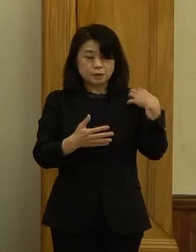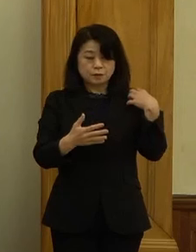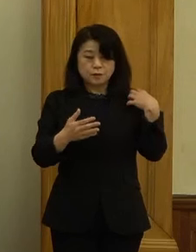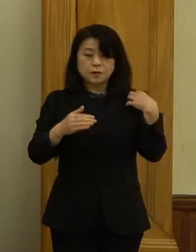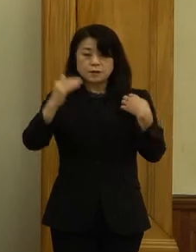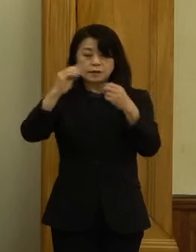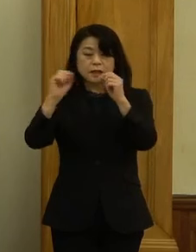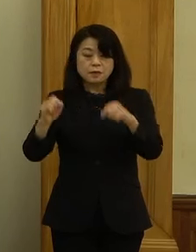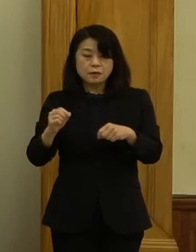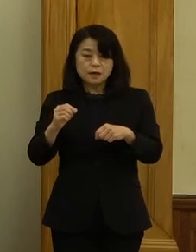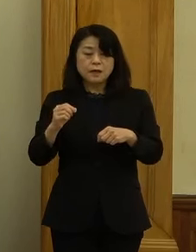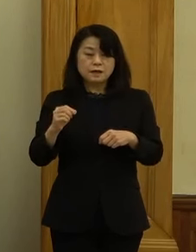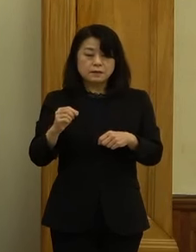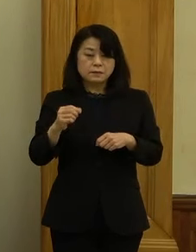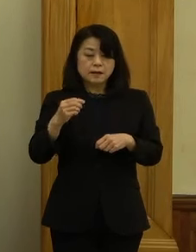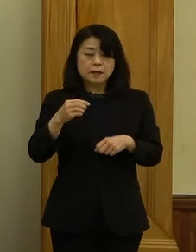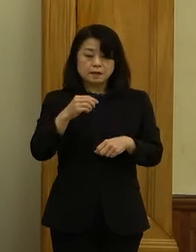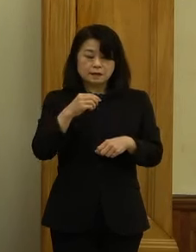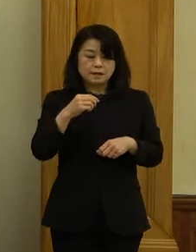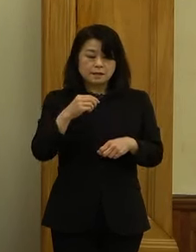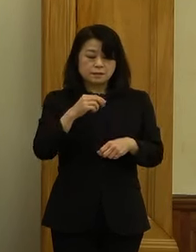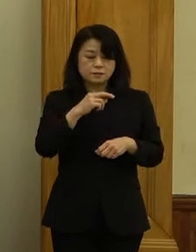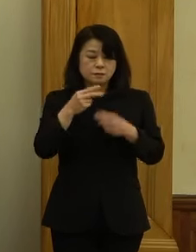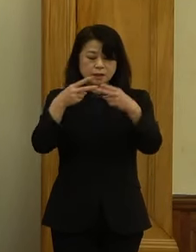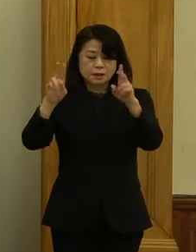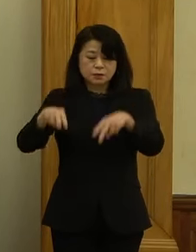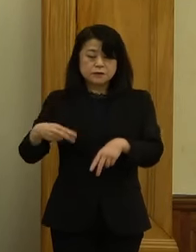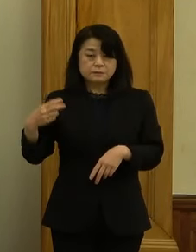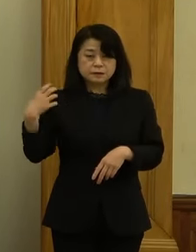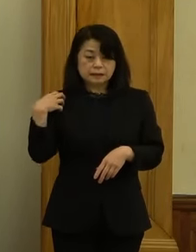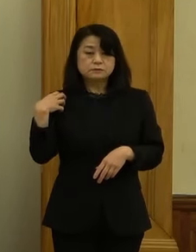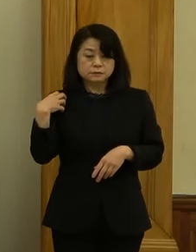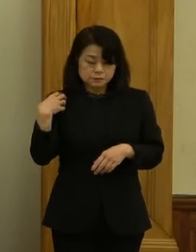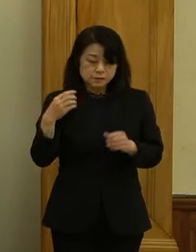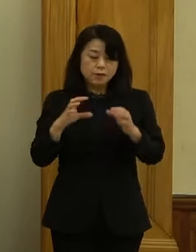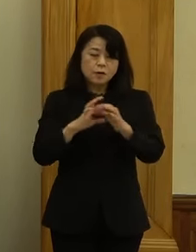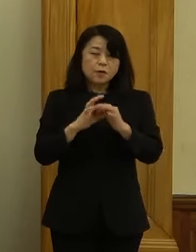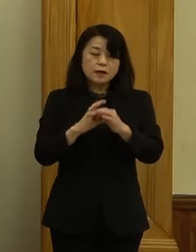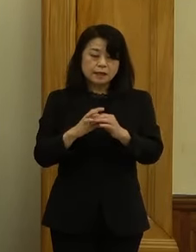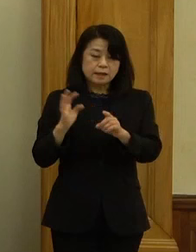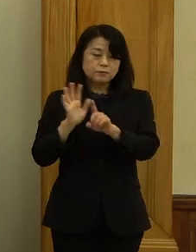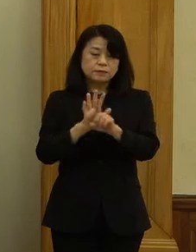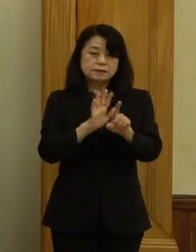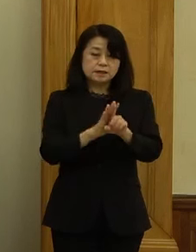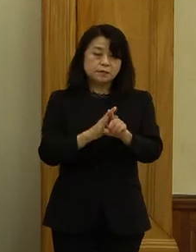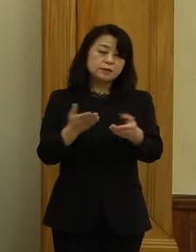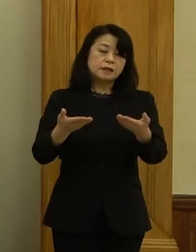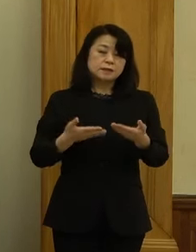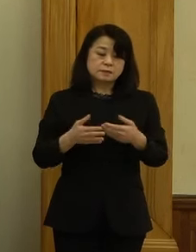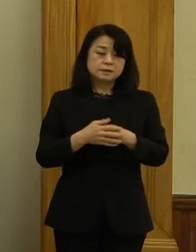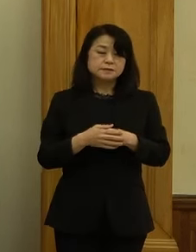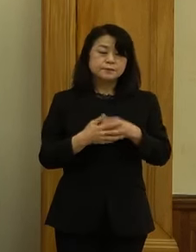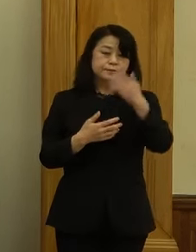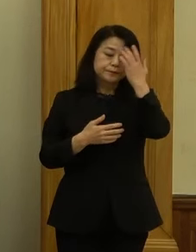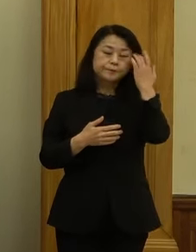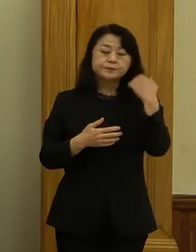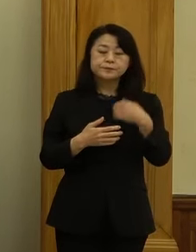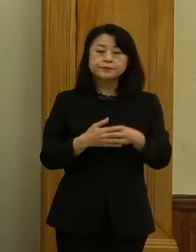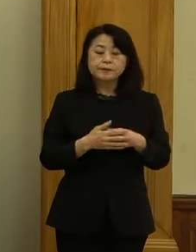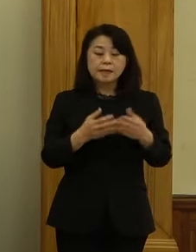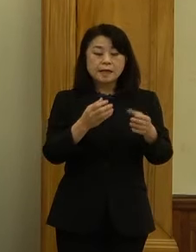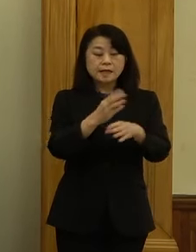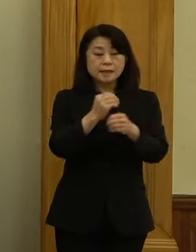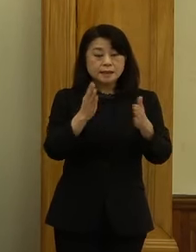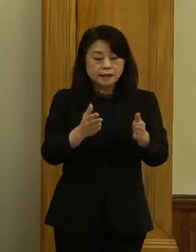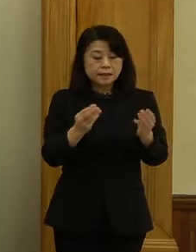災名所関係事務などをご支援いただくことになりました派遣人数及び機関について